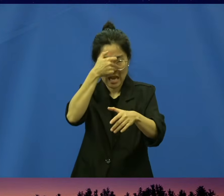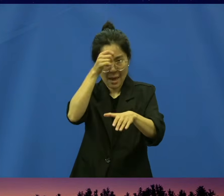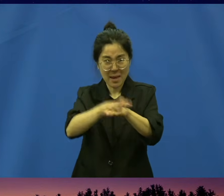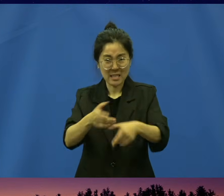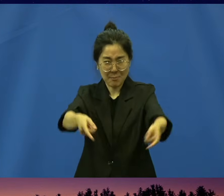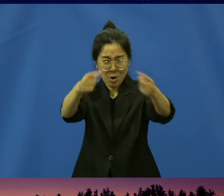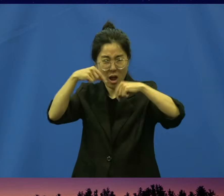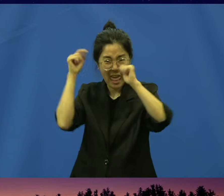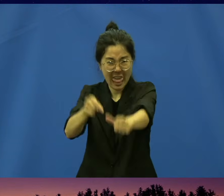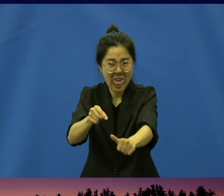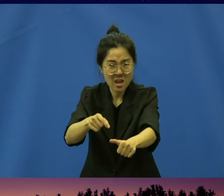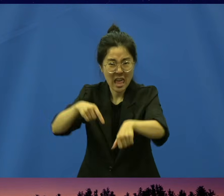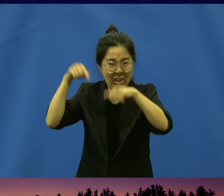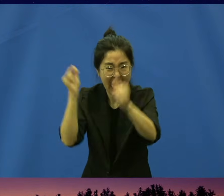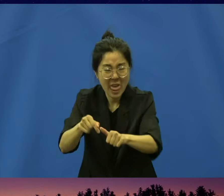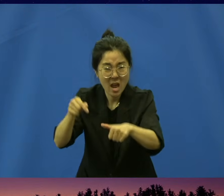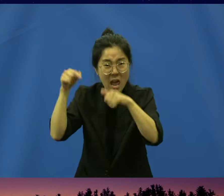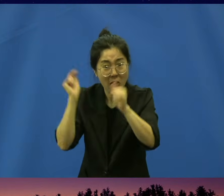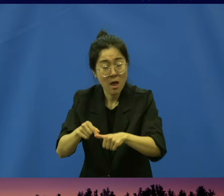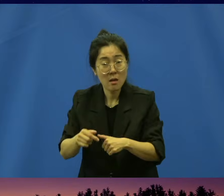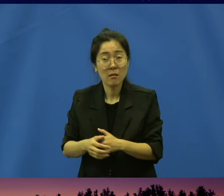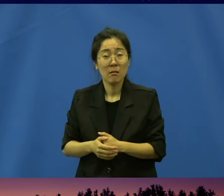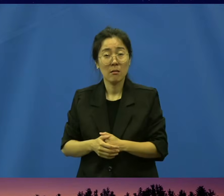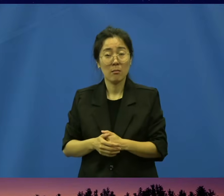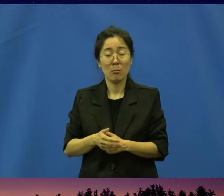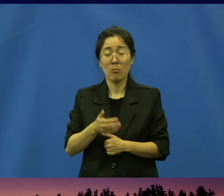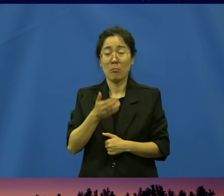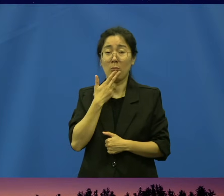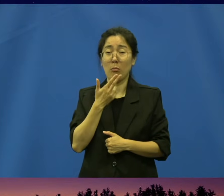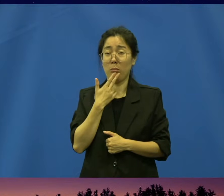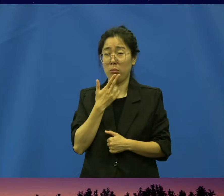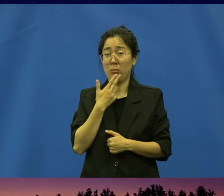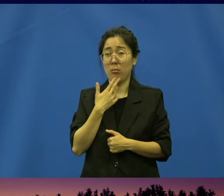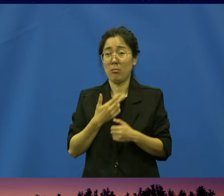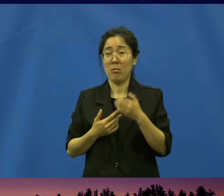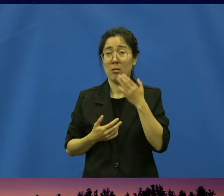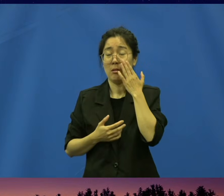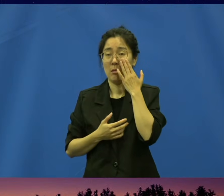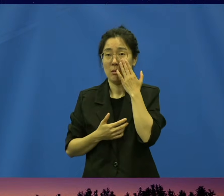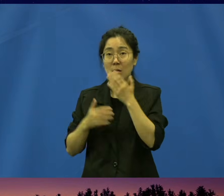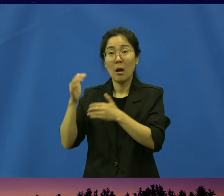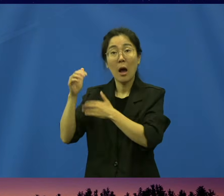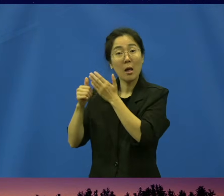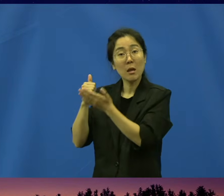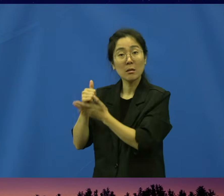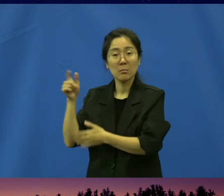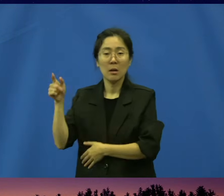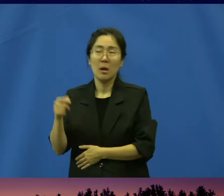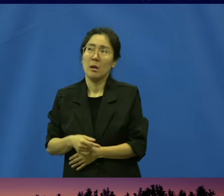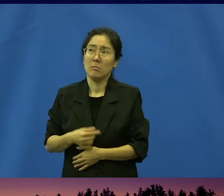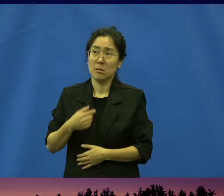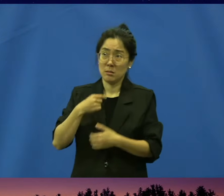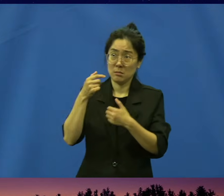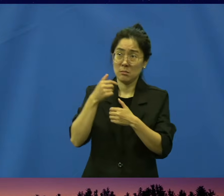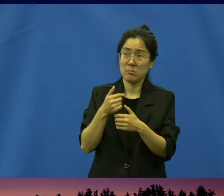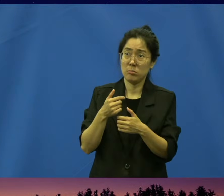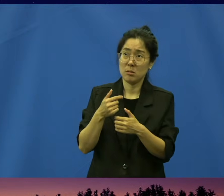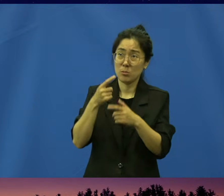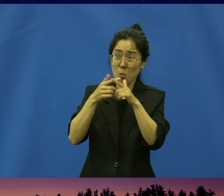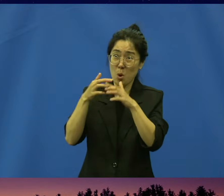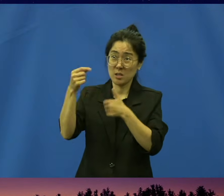모르지만, 그래서 할 수 없이 그 자리에 가서 앉아서 그렇게 하면 하나님께서 기뻐 그 기도를 받으실까